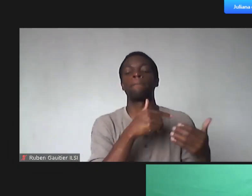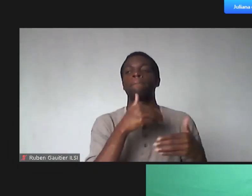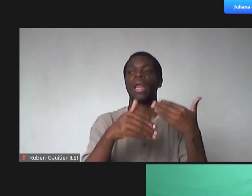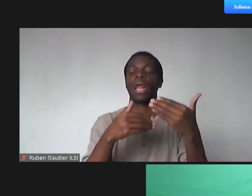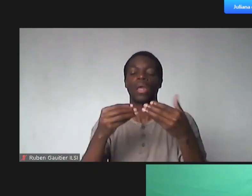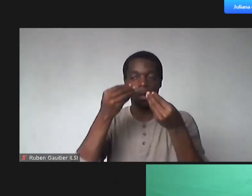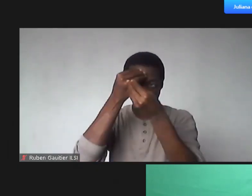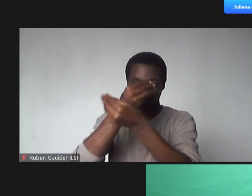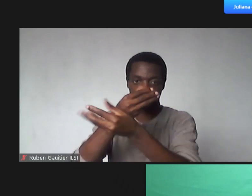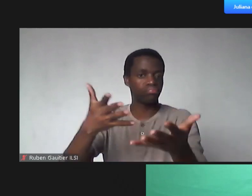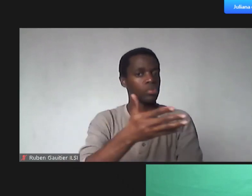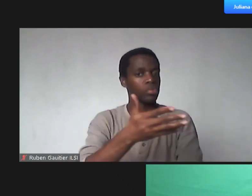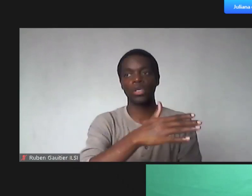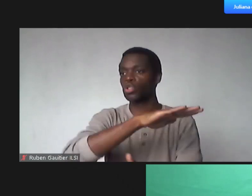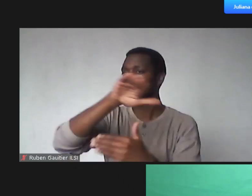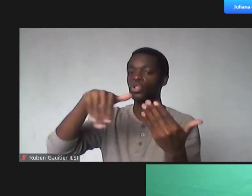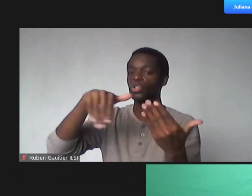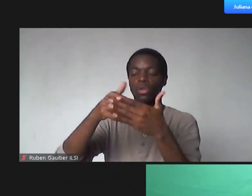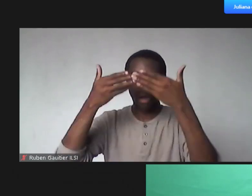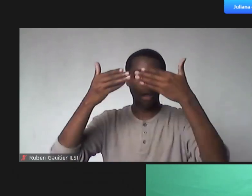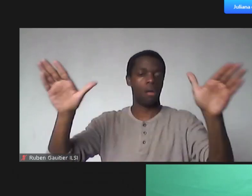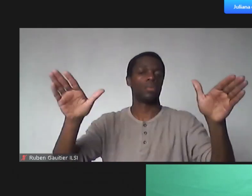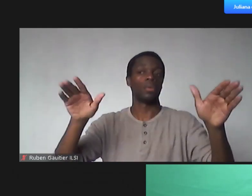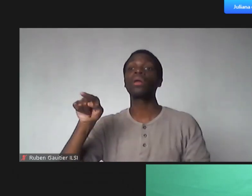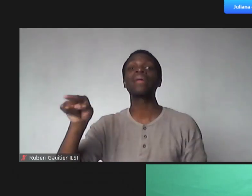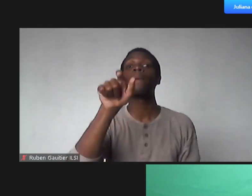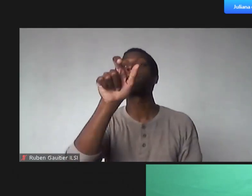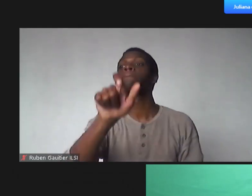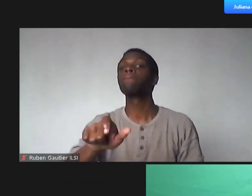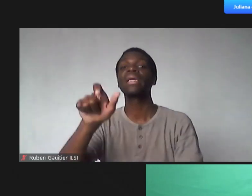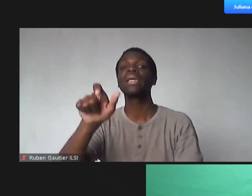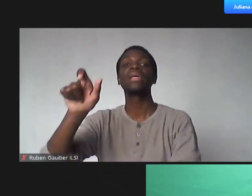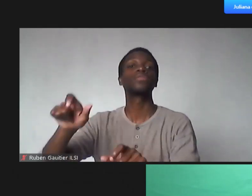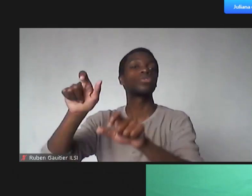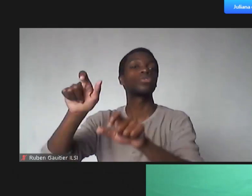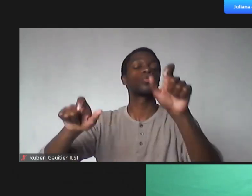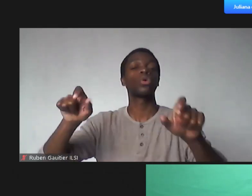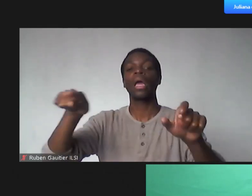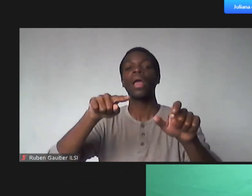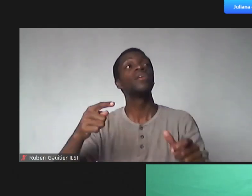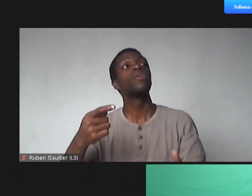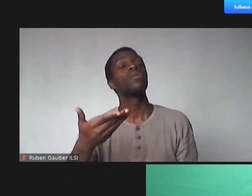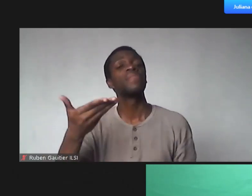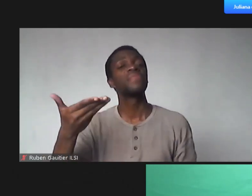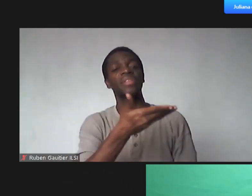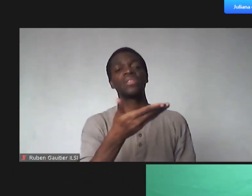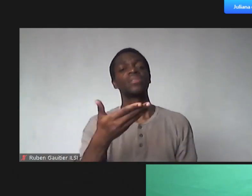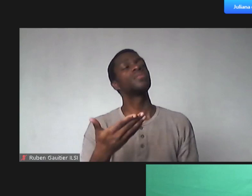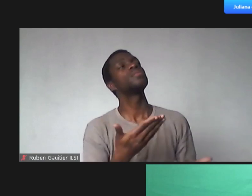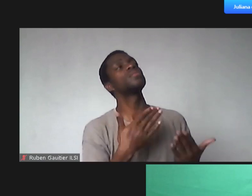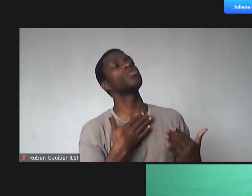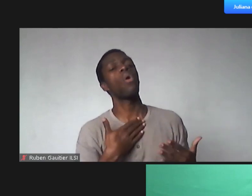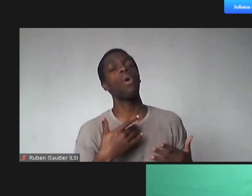que la gente está demandando. Intentamos hacer esto siempre acá también en Brasil.